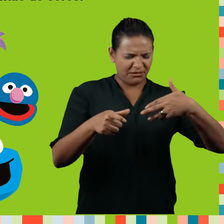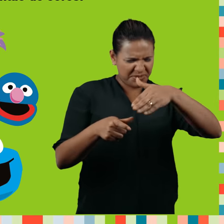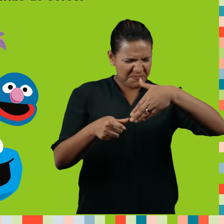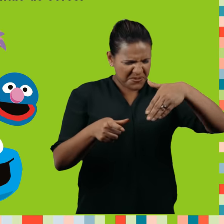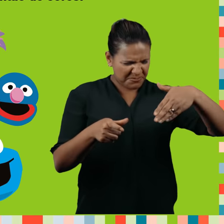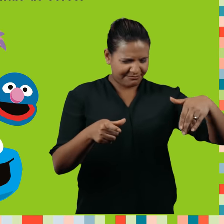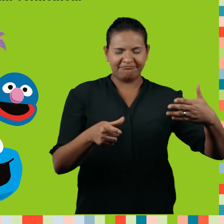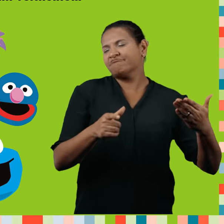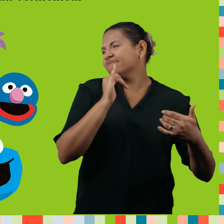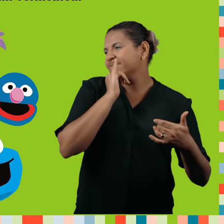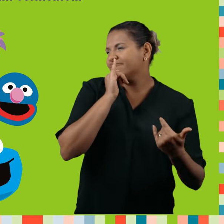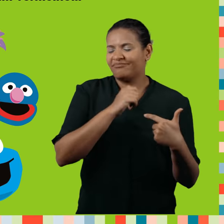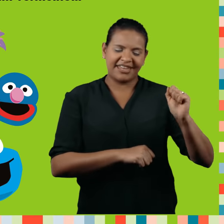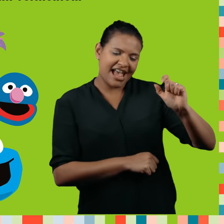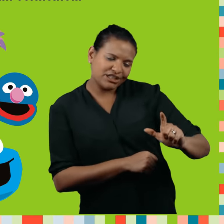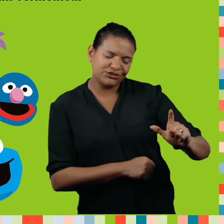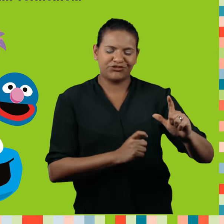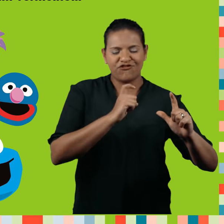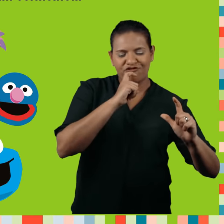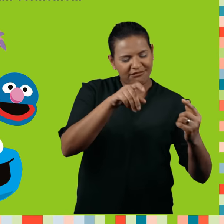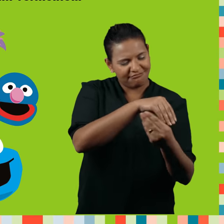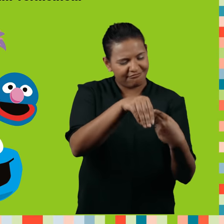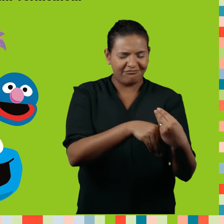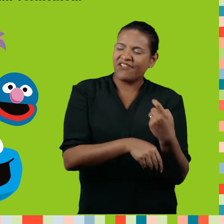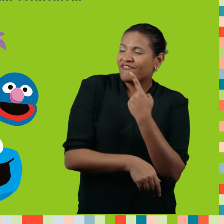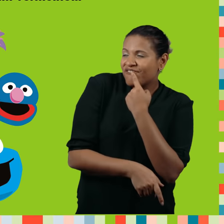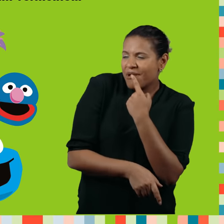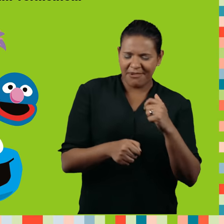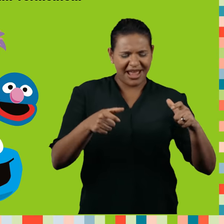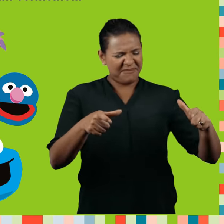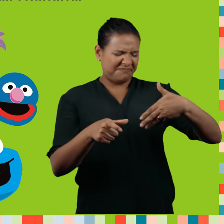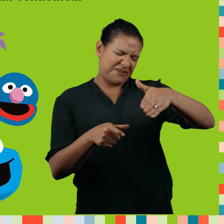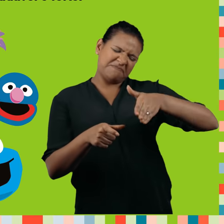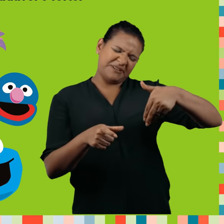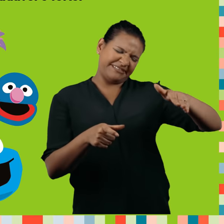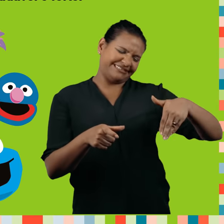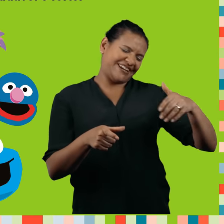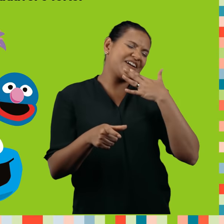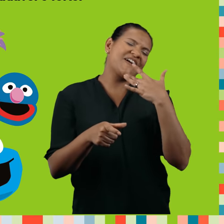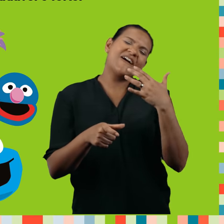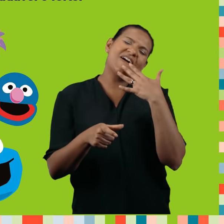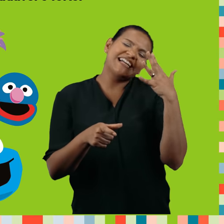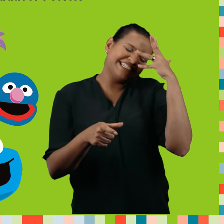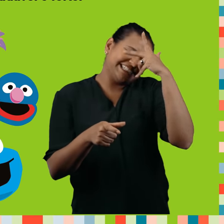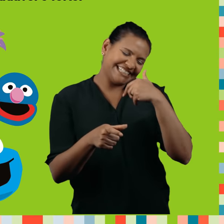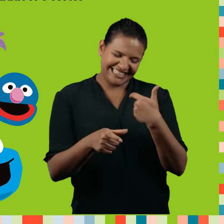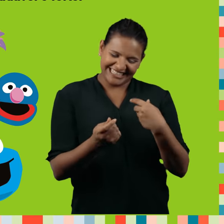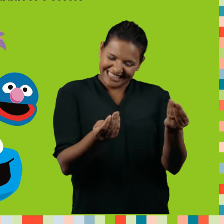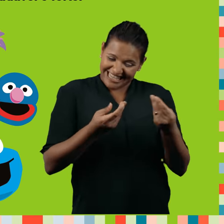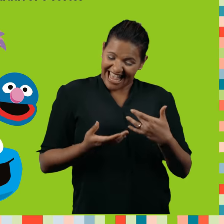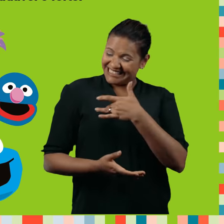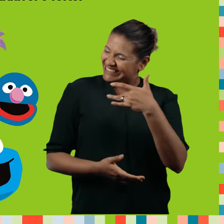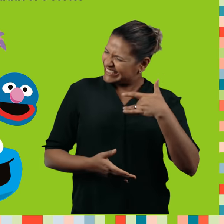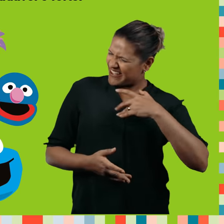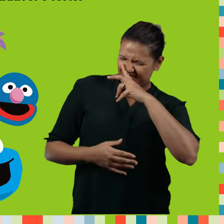de cores. Misturaram um azul, um verdinho, jogaram vermelho. Vai ficar tudo colorido e eu vou ficar